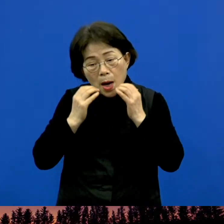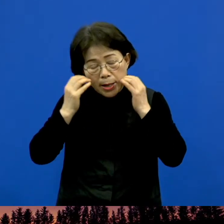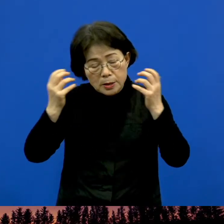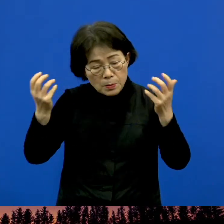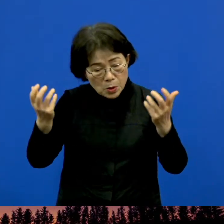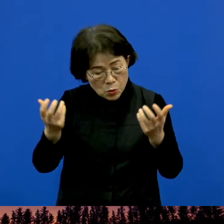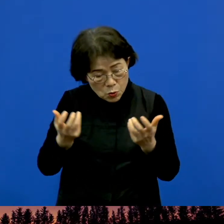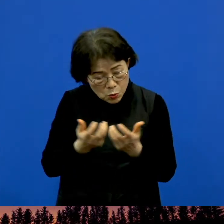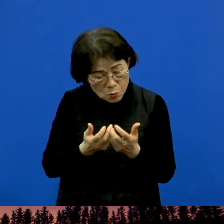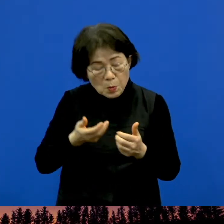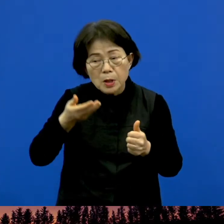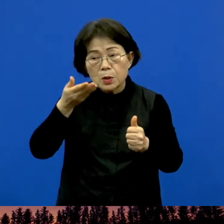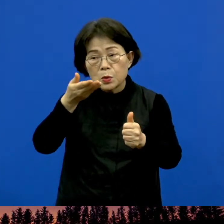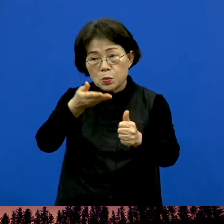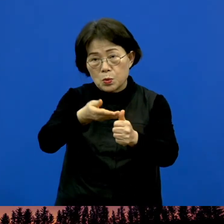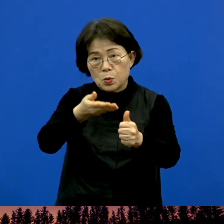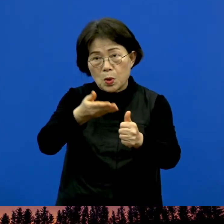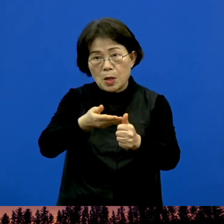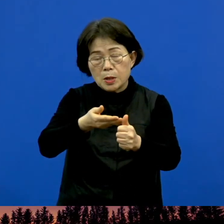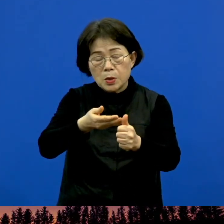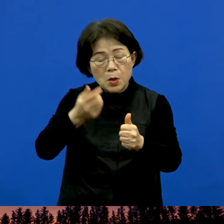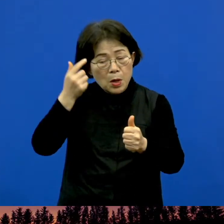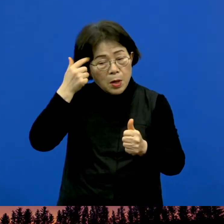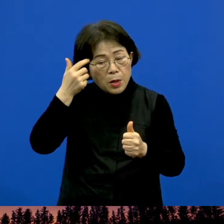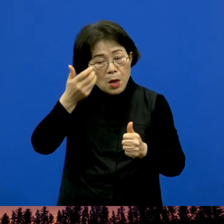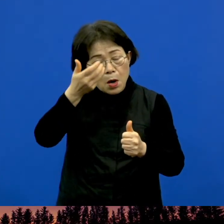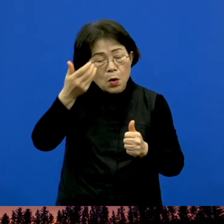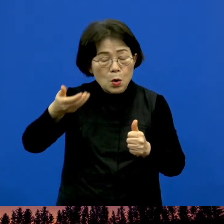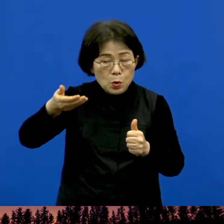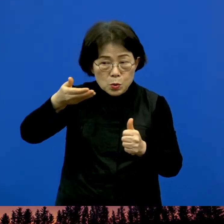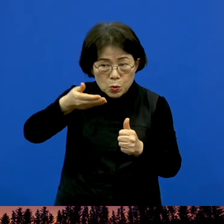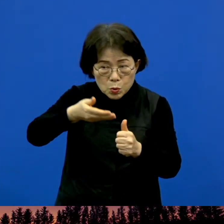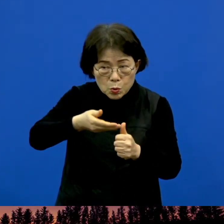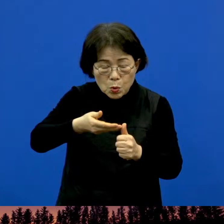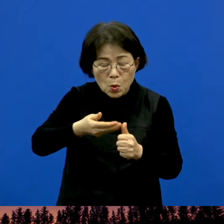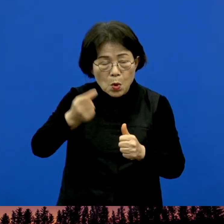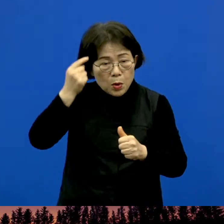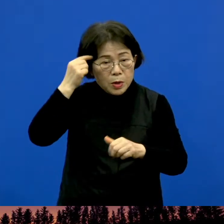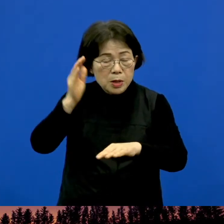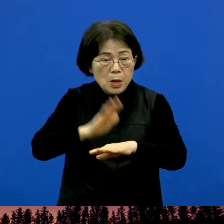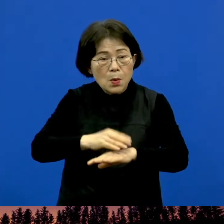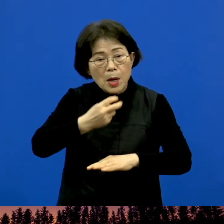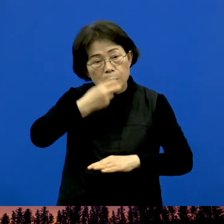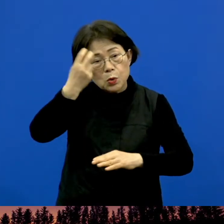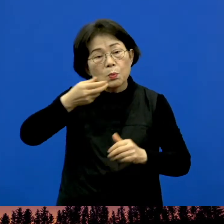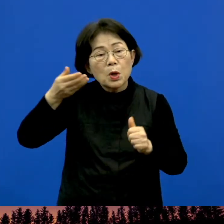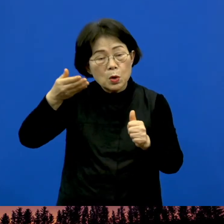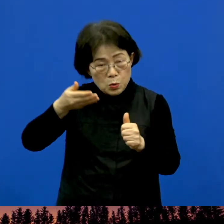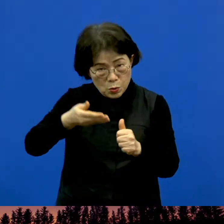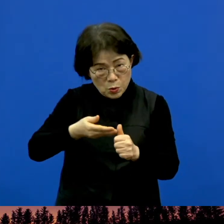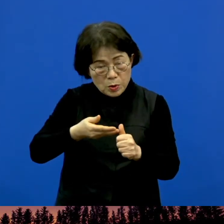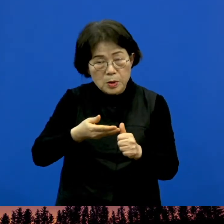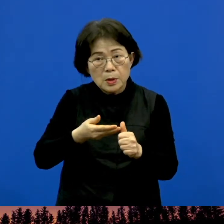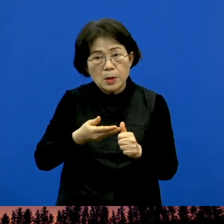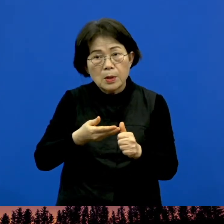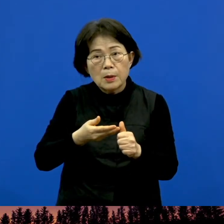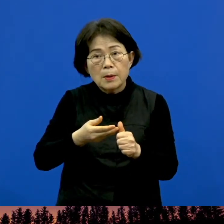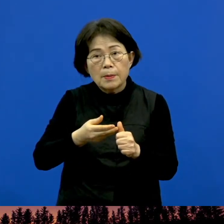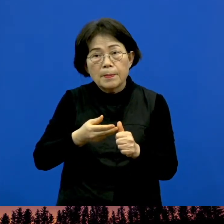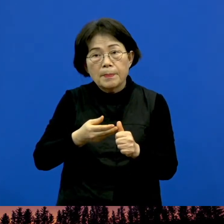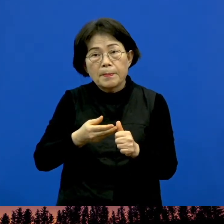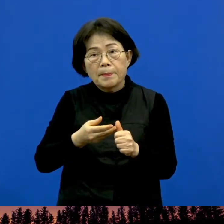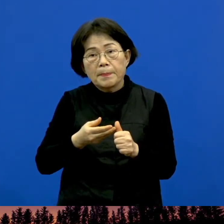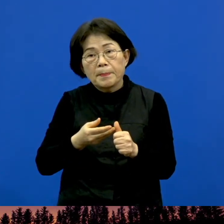충만하게 하심, 영을 부으심, 지혜와 총명을 주심 이런 것들입니다. 36장